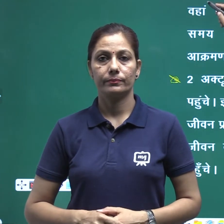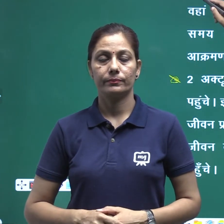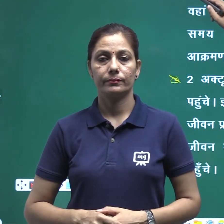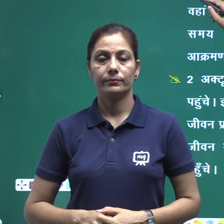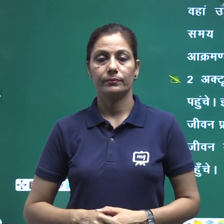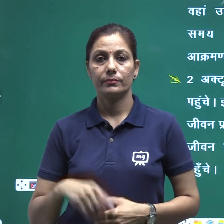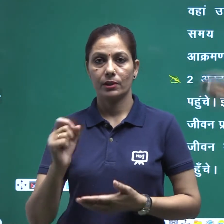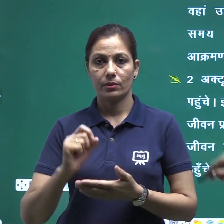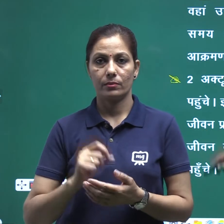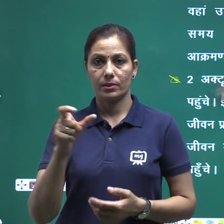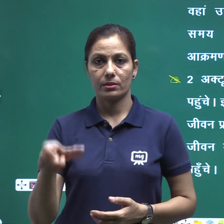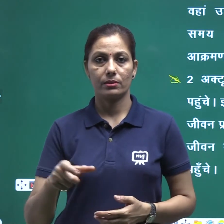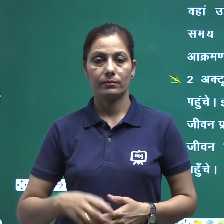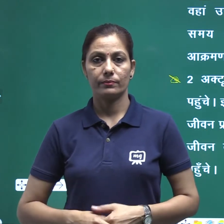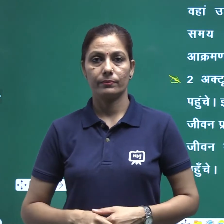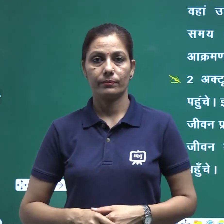लेखक